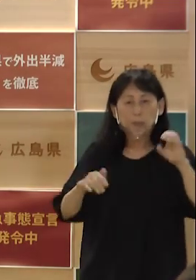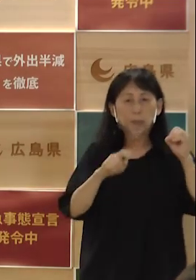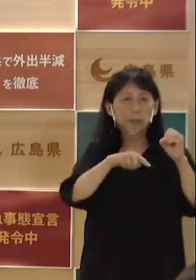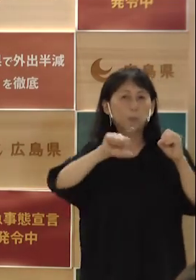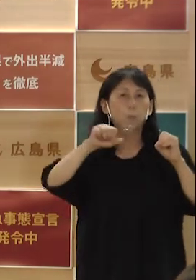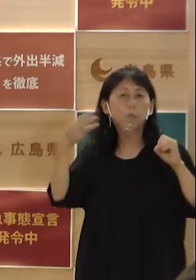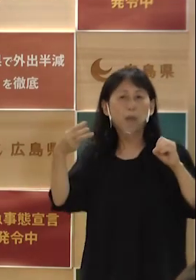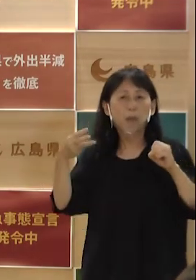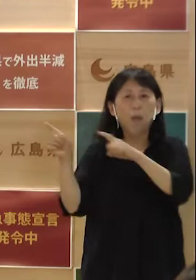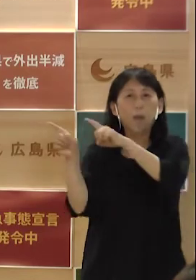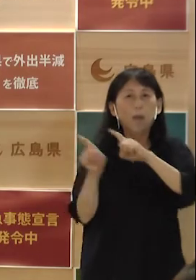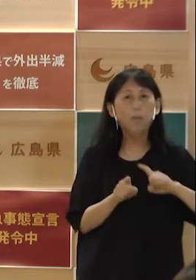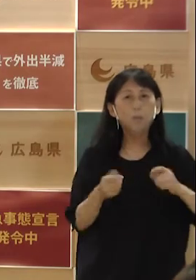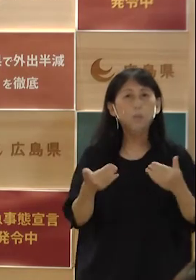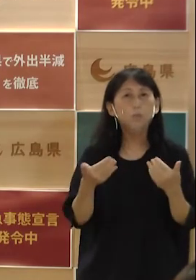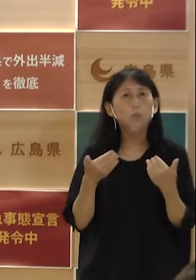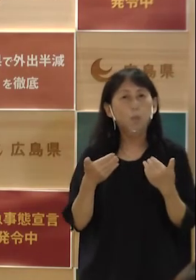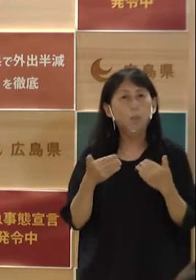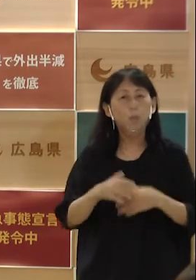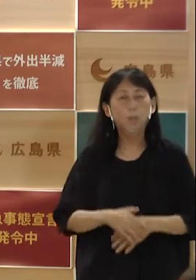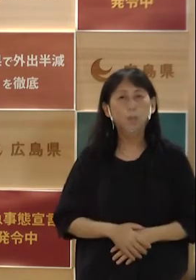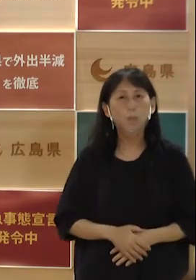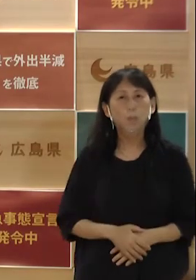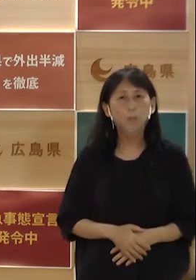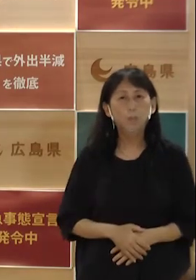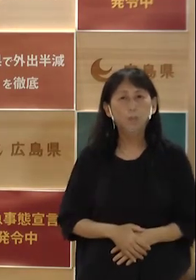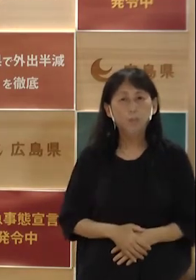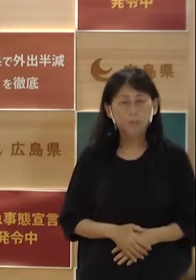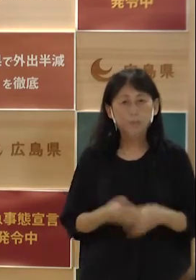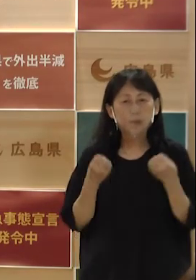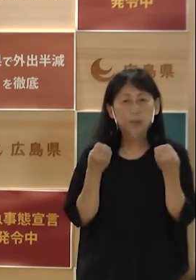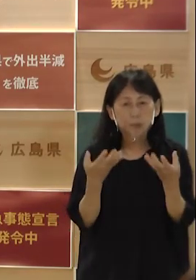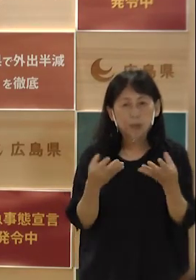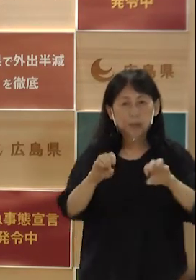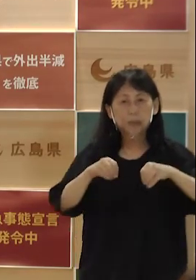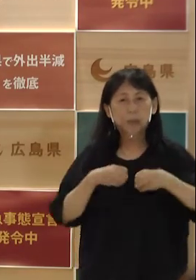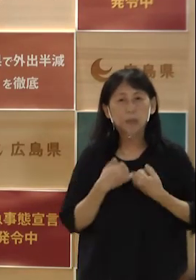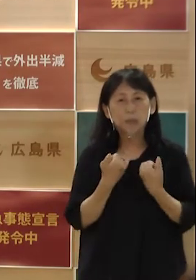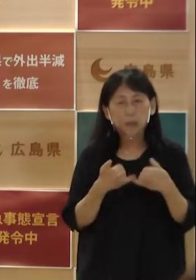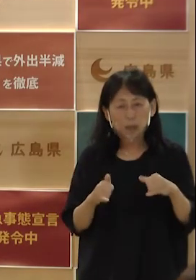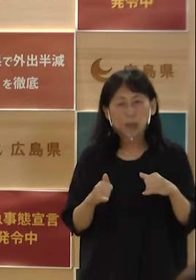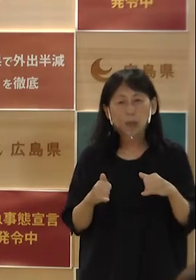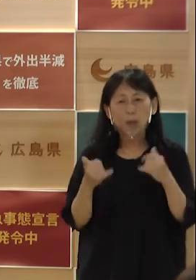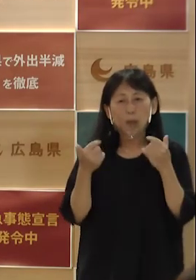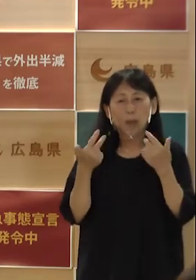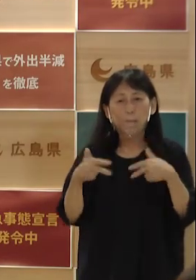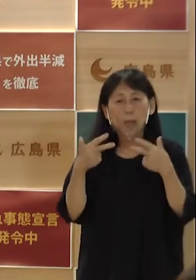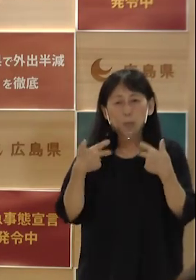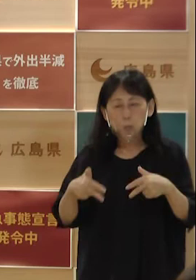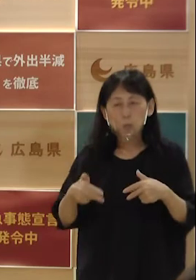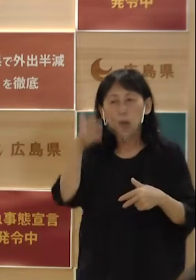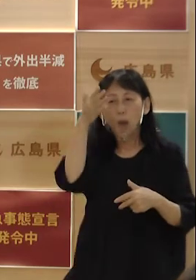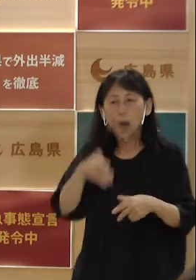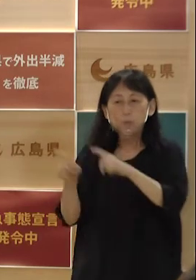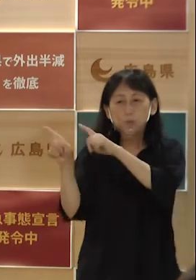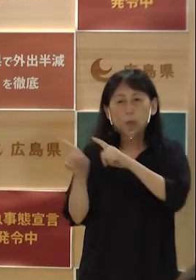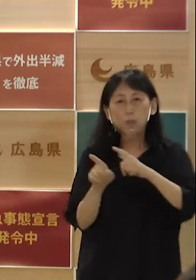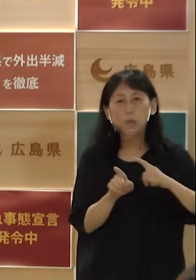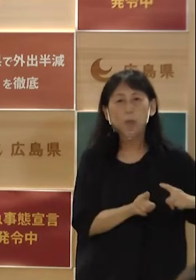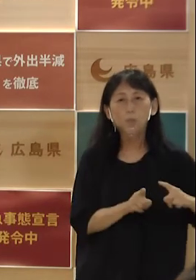減っていかなければいけないということで、まあ、これは新規感染者が毎週半減していくというペースになります